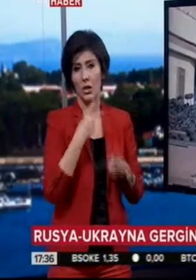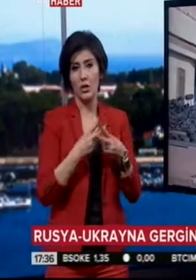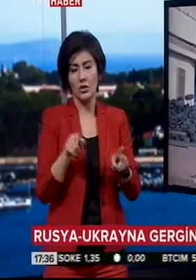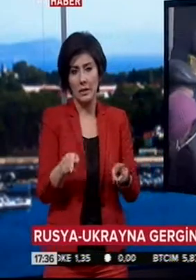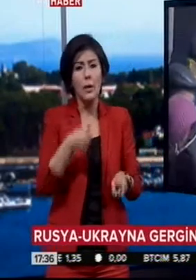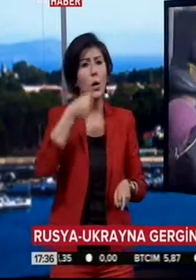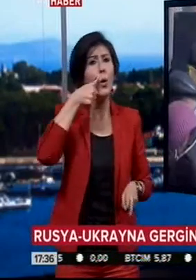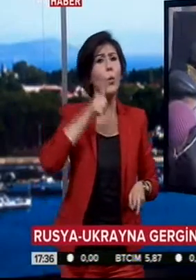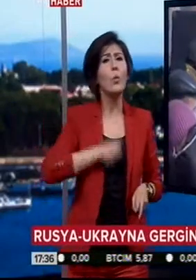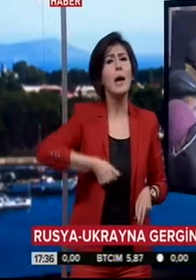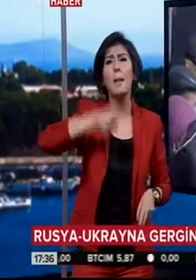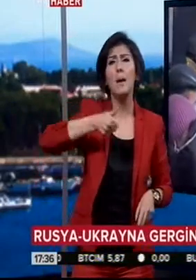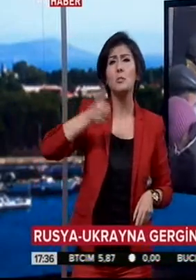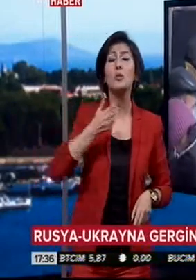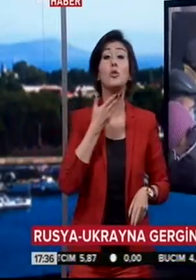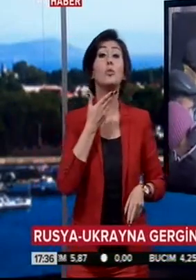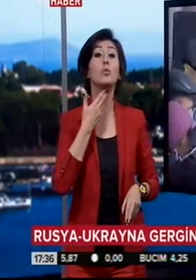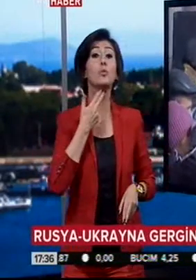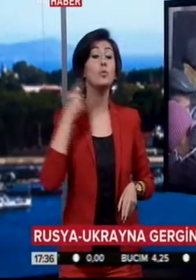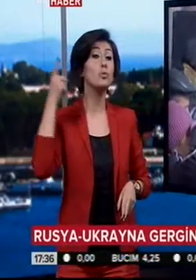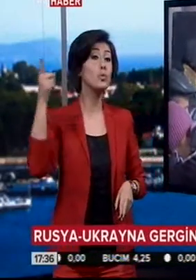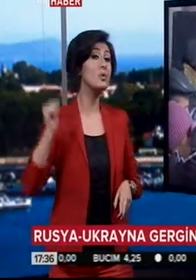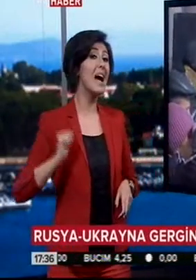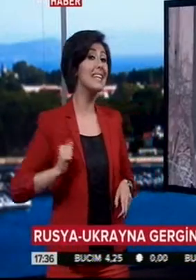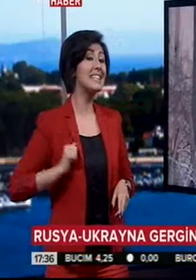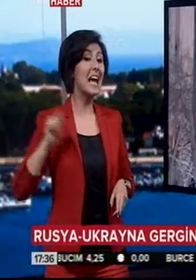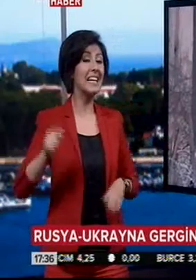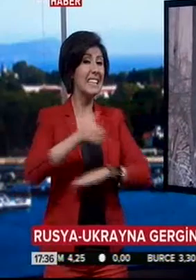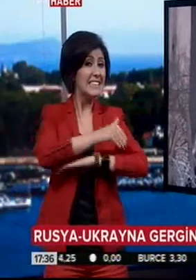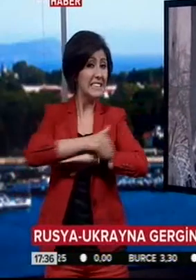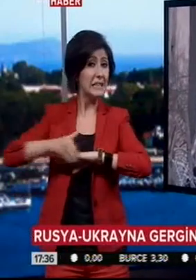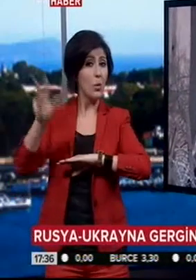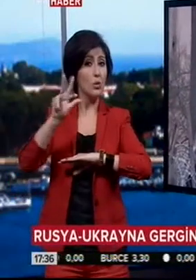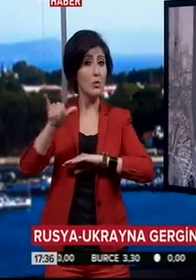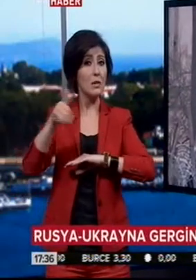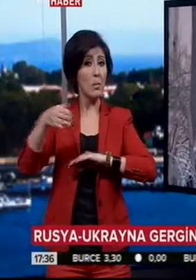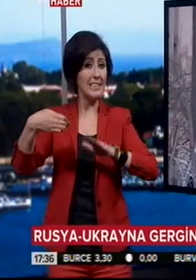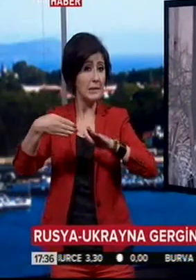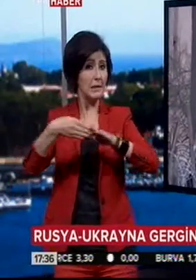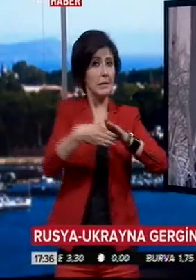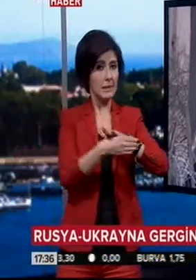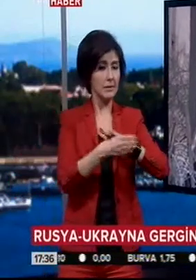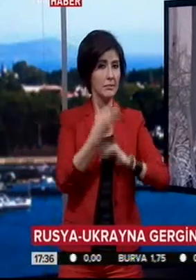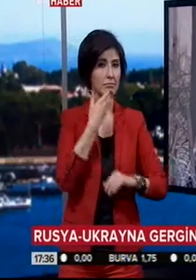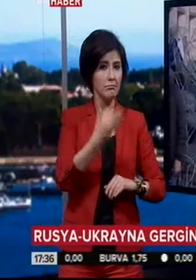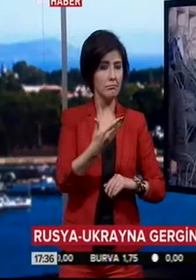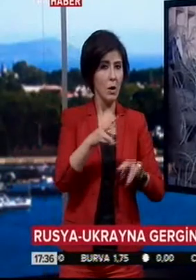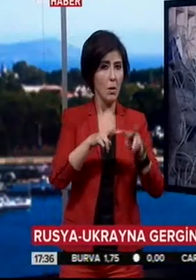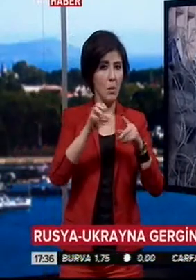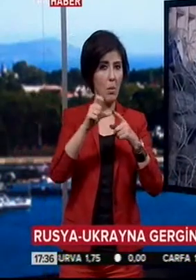alınacağını açıkladı. Ukrayna Başbakanı ise Rus askerlerinin sınırdan 30 kilometre içeri girdiğini belirterek